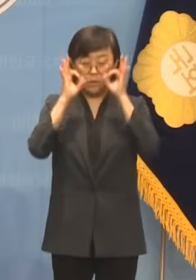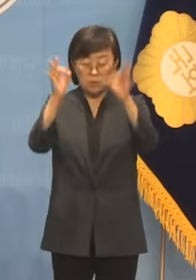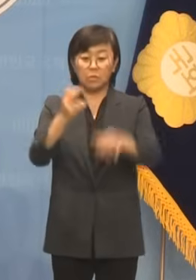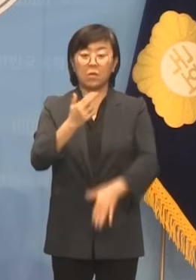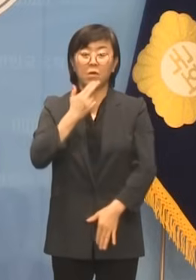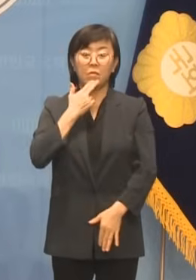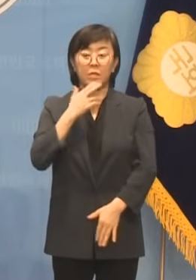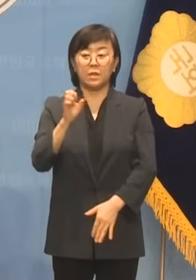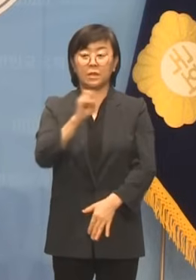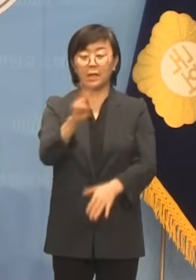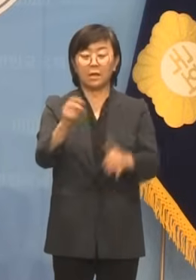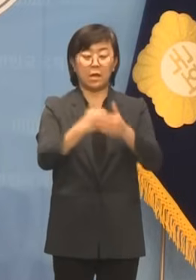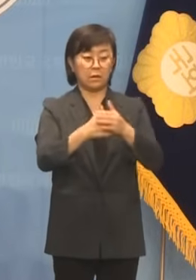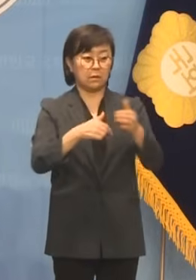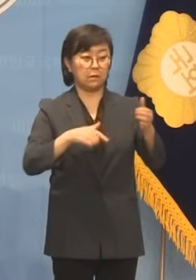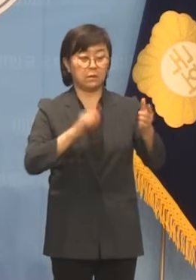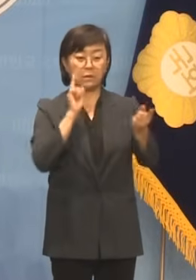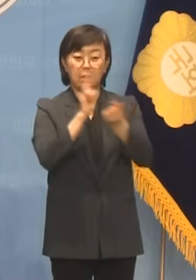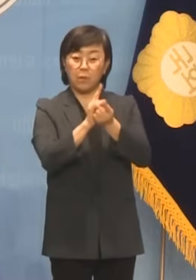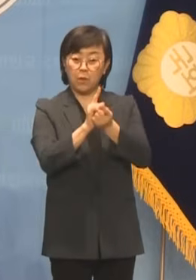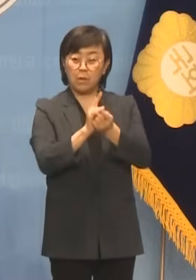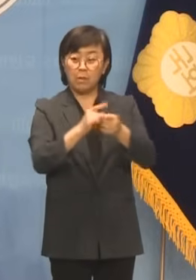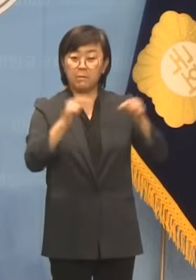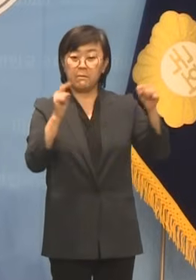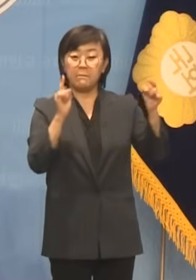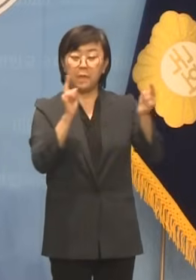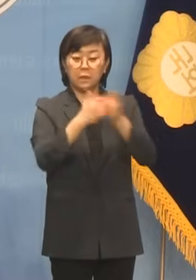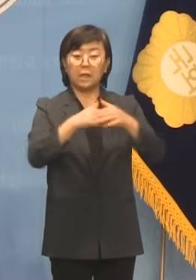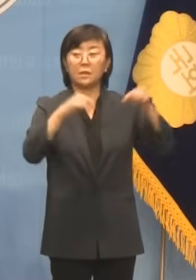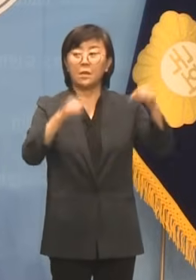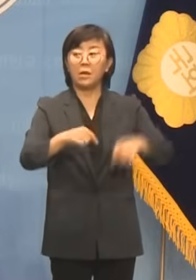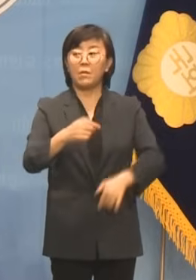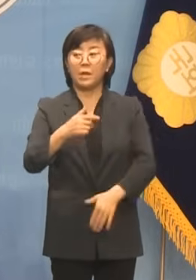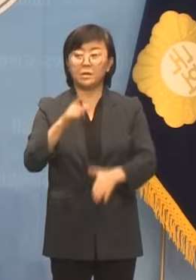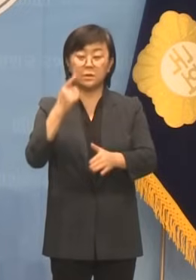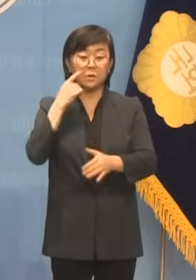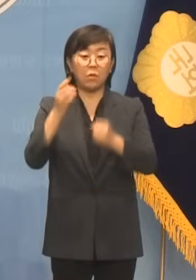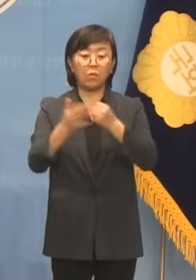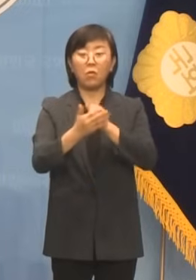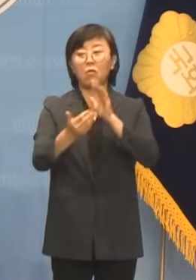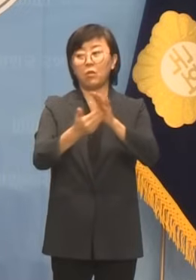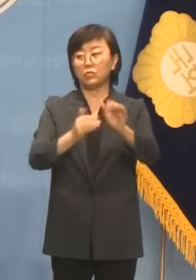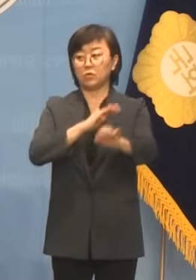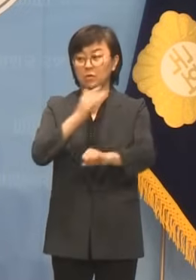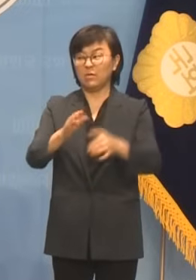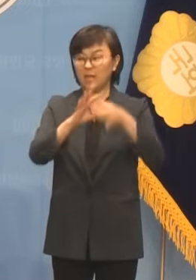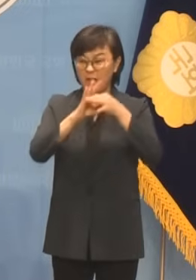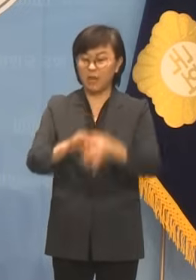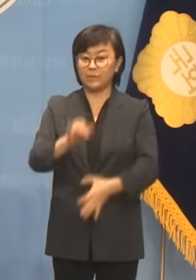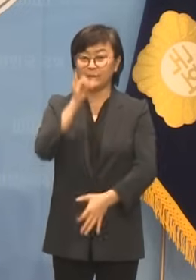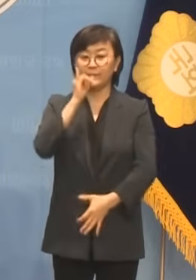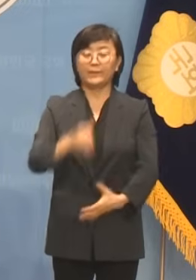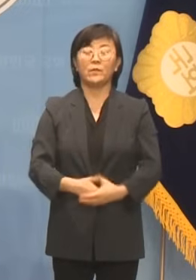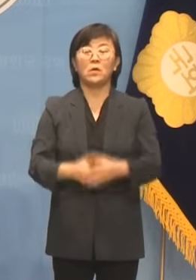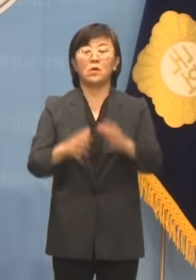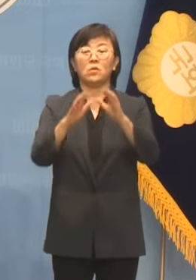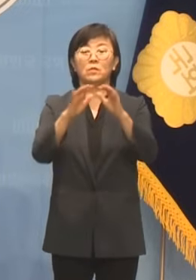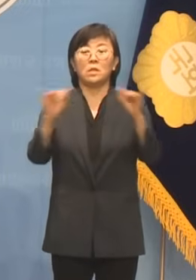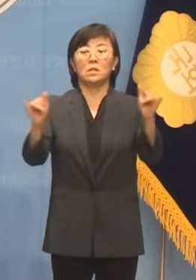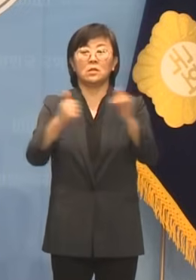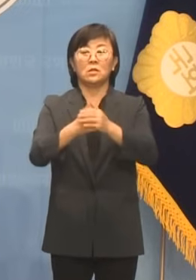없으니 야당 대표를 만나 타협하고자 하는 시도조차 없고 거부권으로 일관합니다.